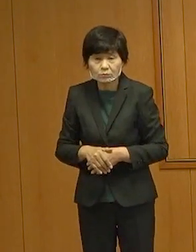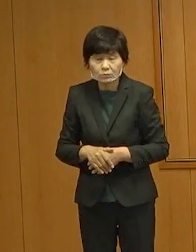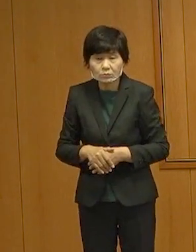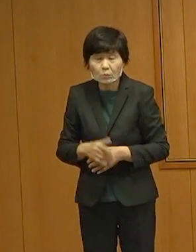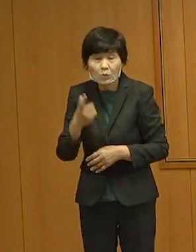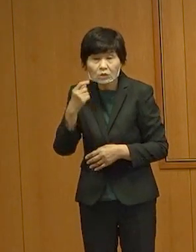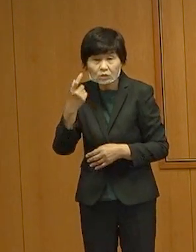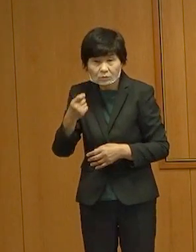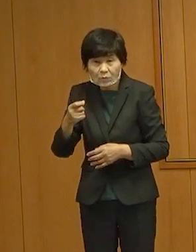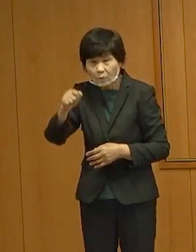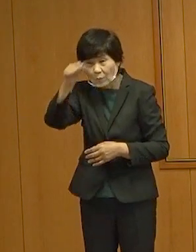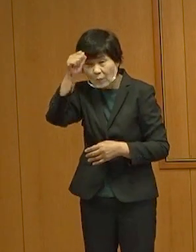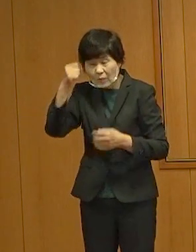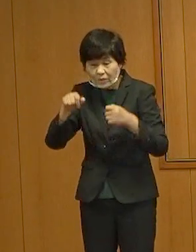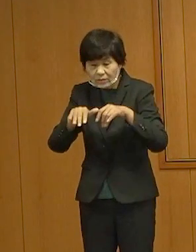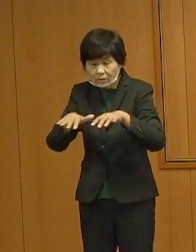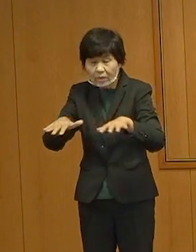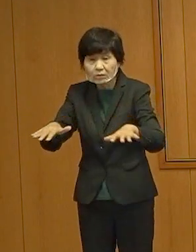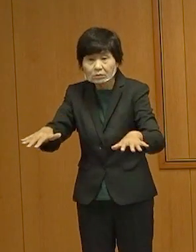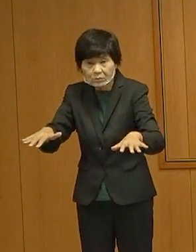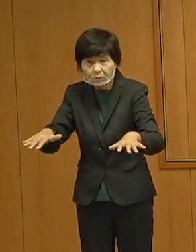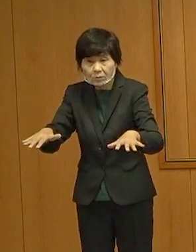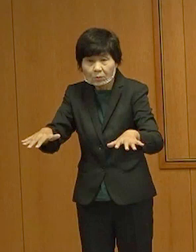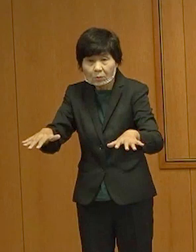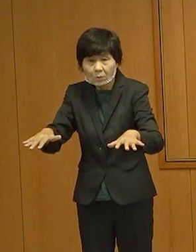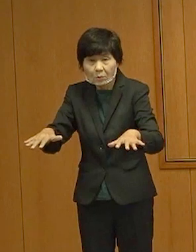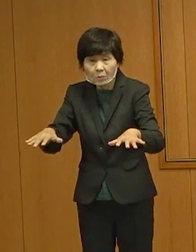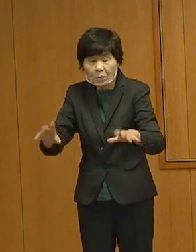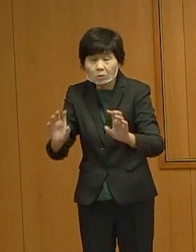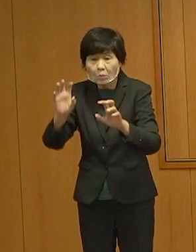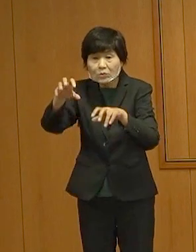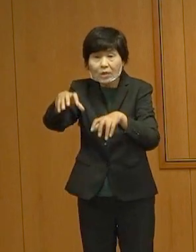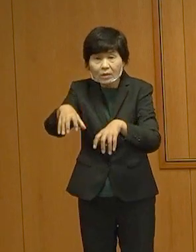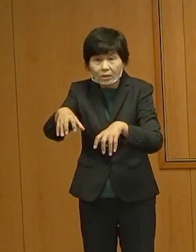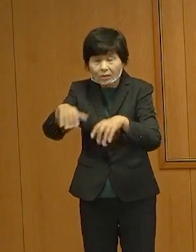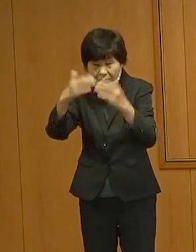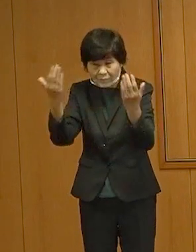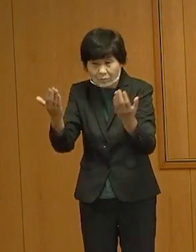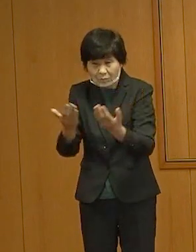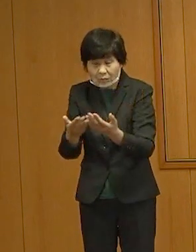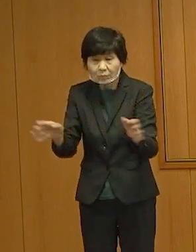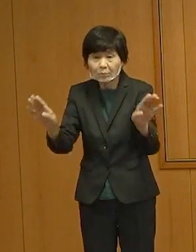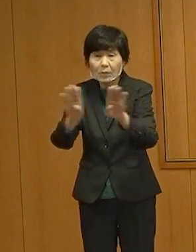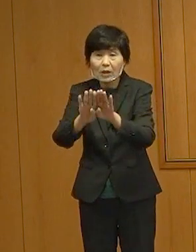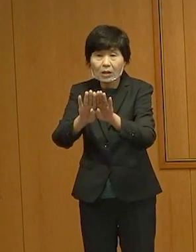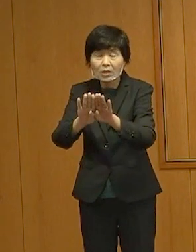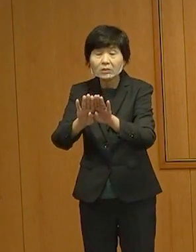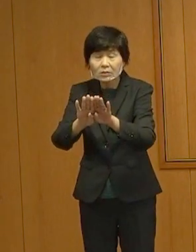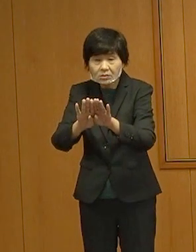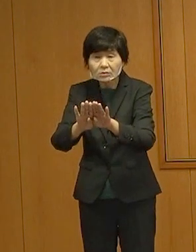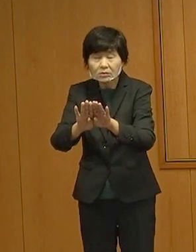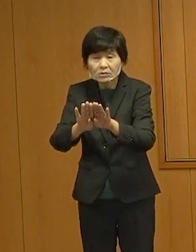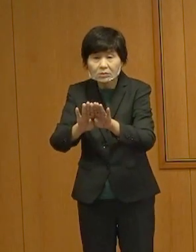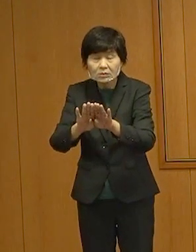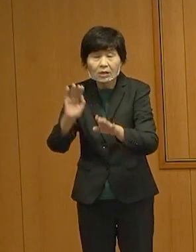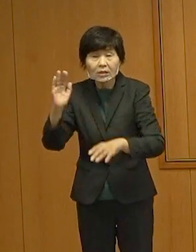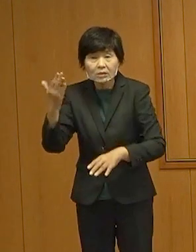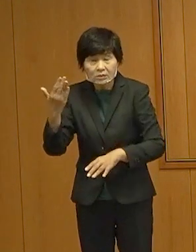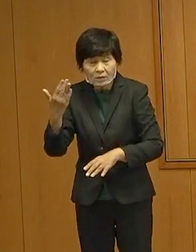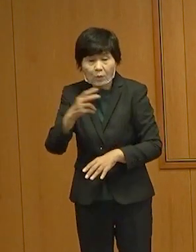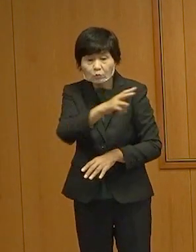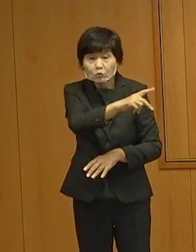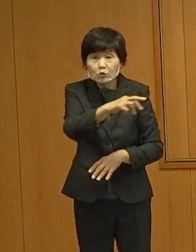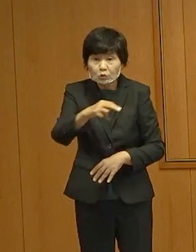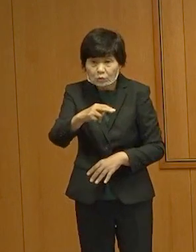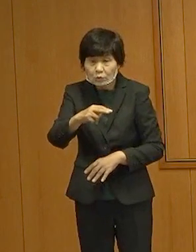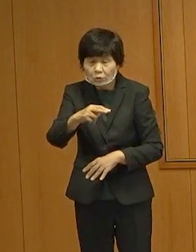ると、動物園自体が全面で休止になります。ただ、遊具とかプールについては、まあ、季節感もあるんで